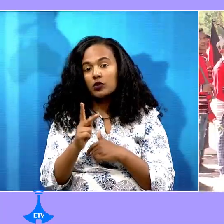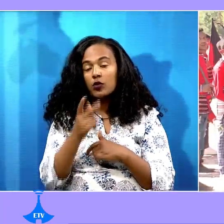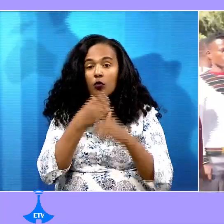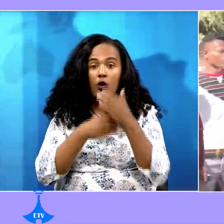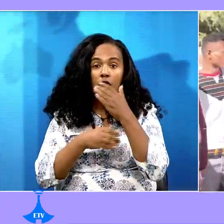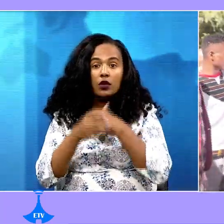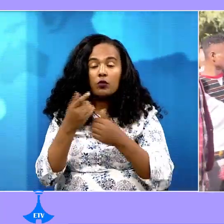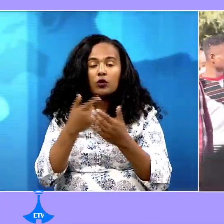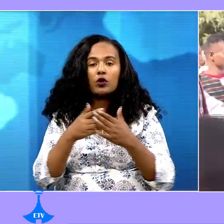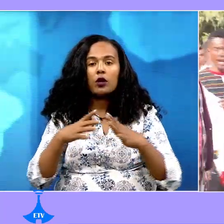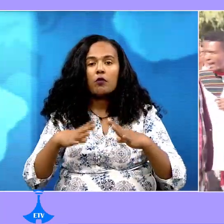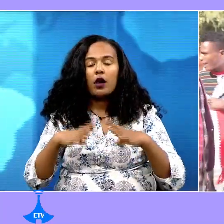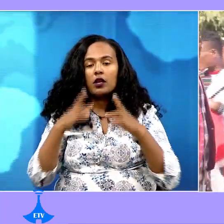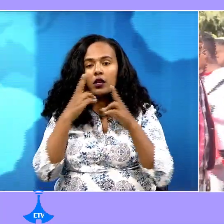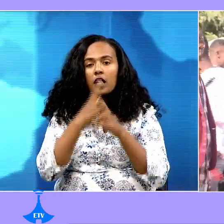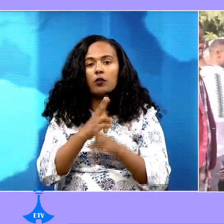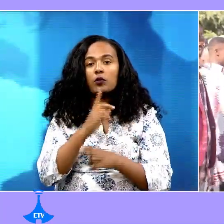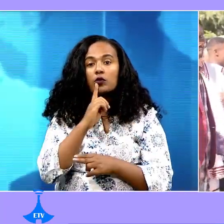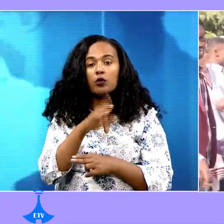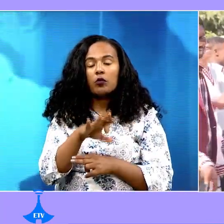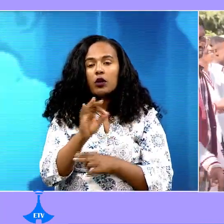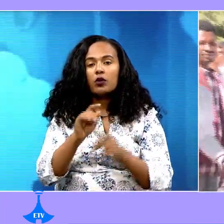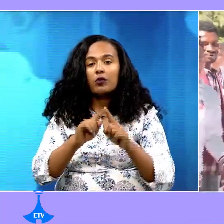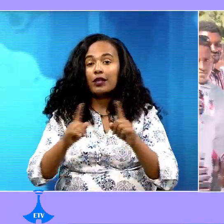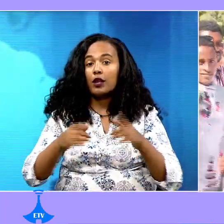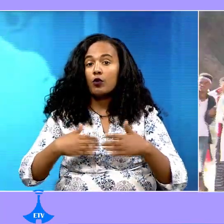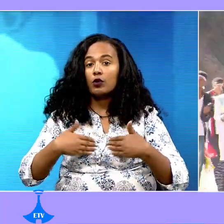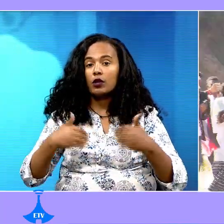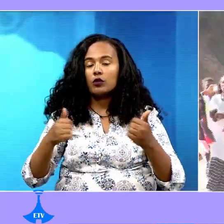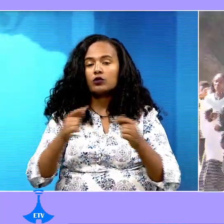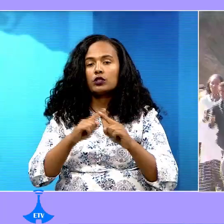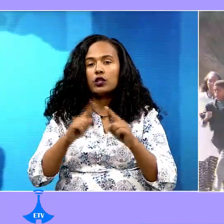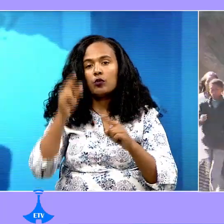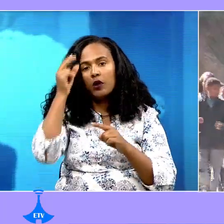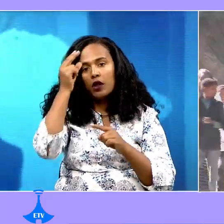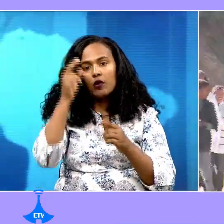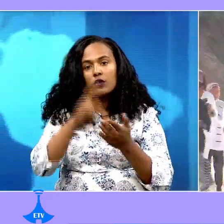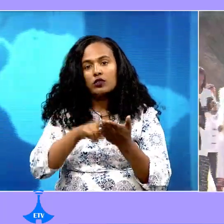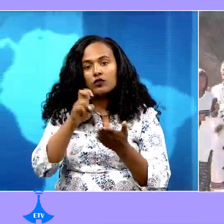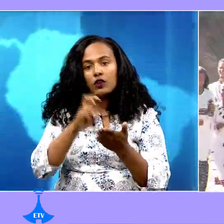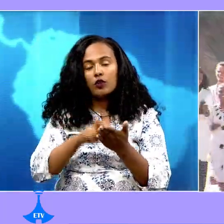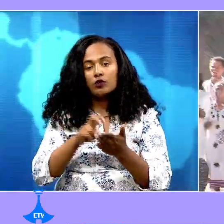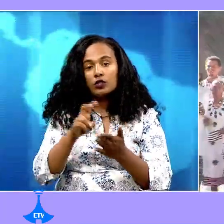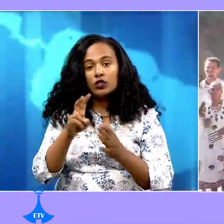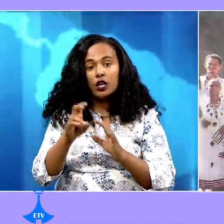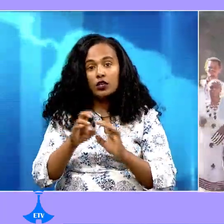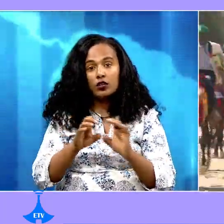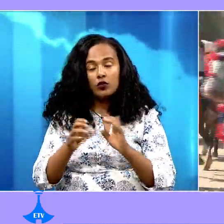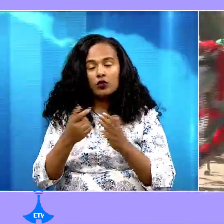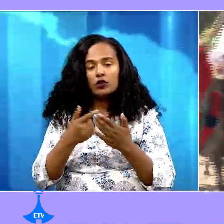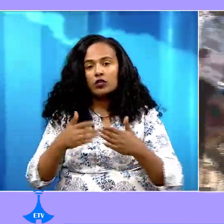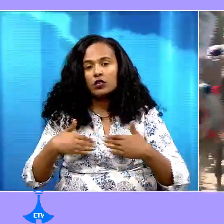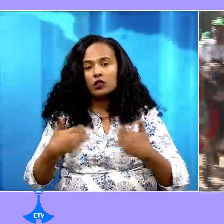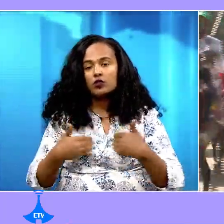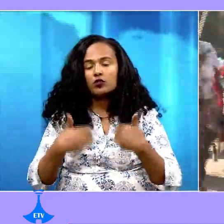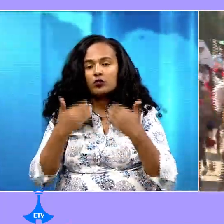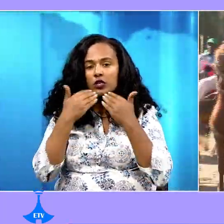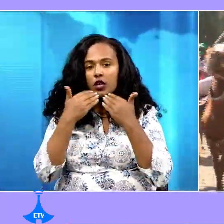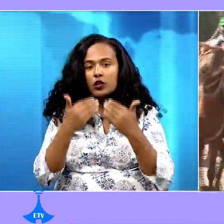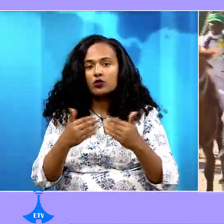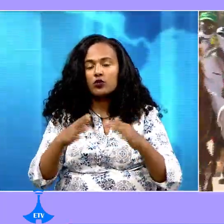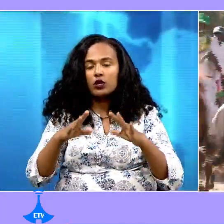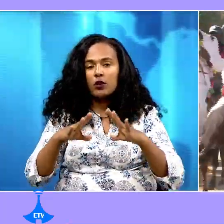ደመቅ ብሎ ይህንን በዓል እያከበሩት ነው የሚገኙት። በተለይ ወጣቶች ደግሞ የተለያዩ ባህላዊ ጭፈራዎች እያሳዩ እንደዚሁ ደስታቸውንም ምስጋናቸውንም